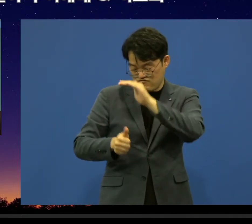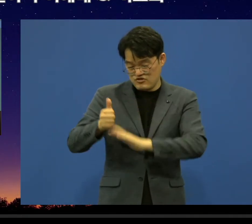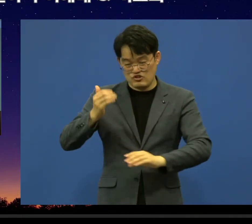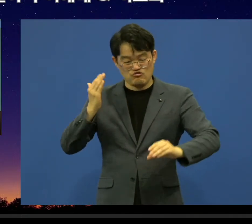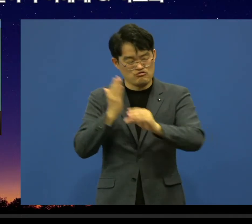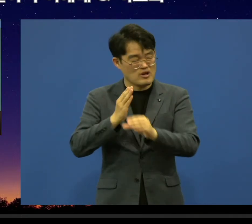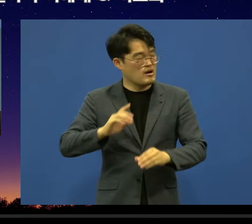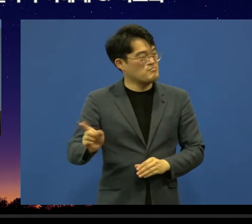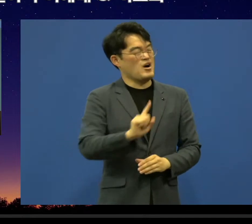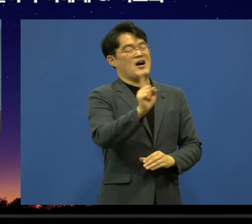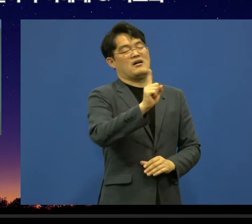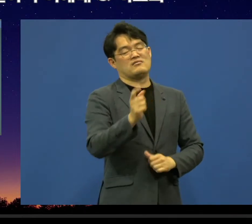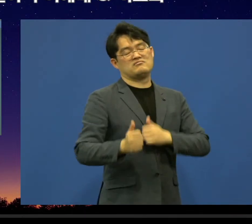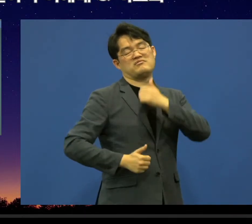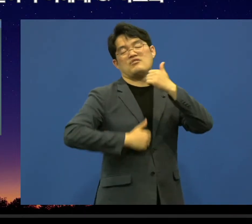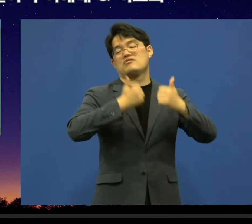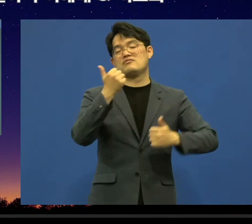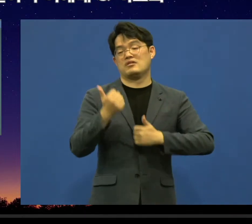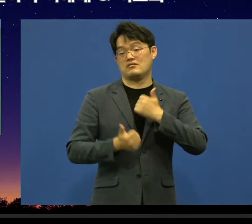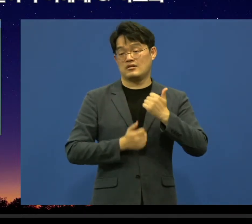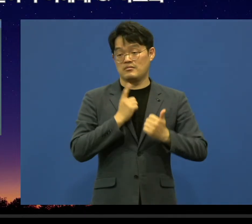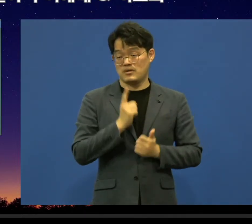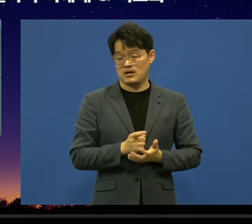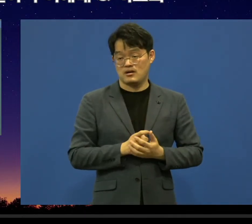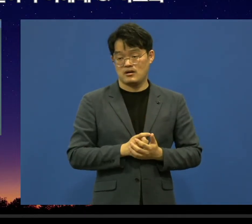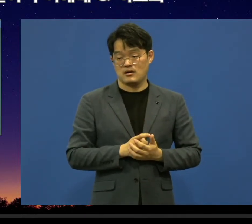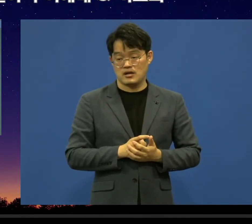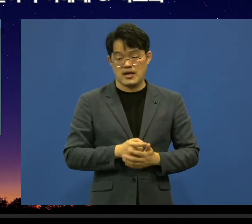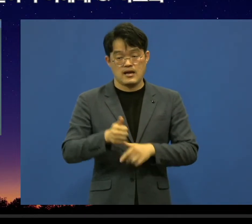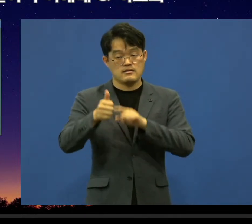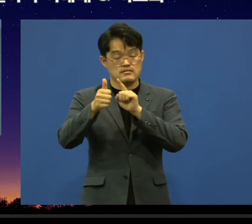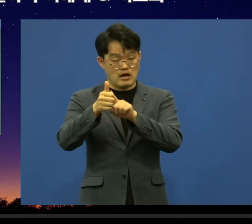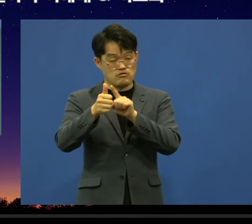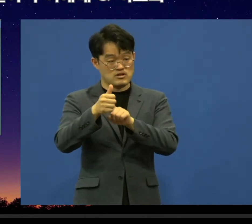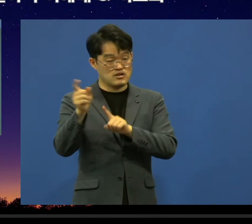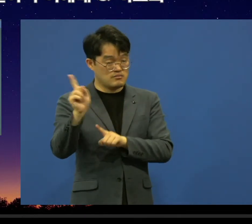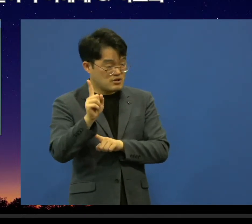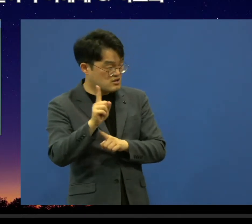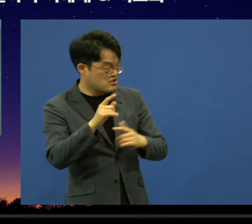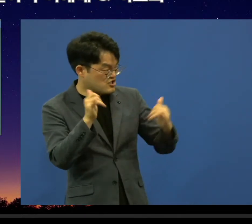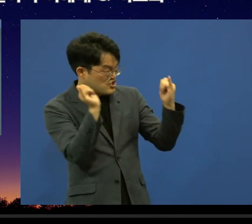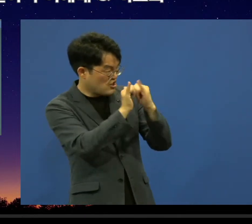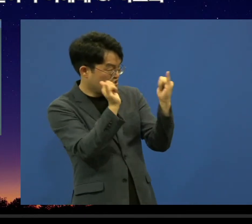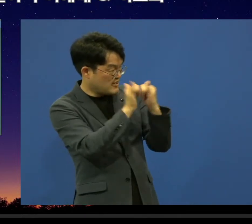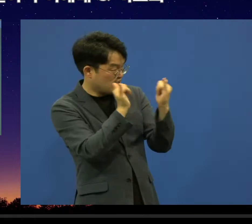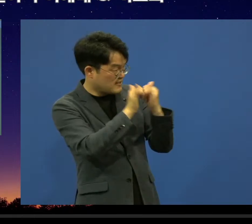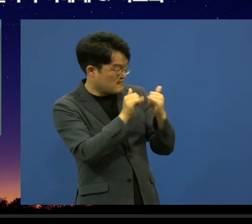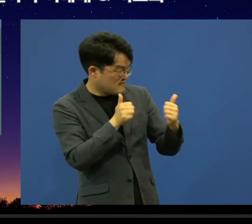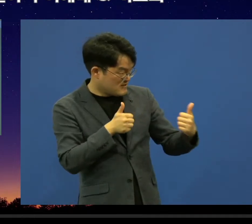보이십니까? 다윗의 분노는 그가 전쟁터로 뛰어들게 한 원동력이 되었어요.